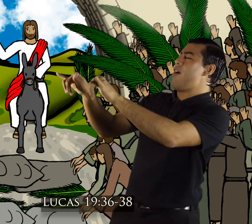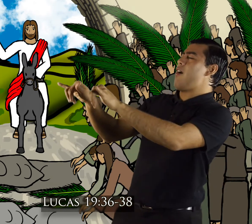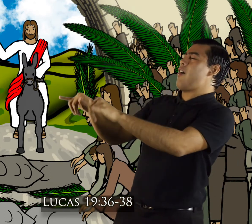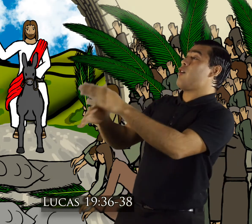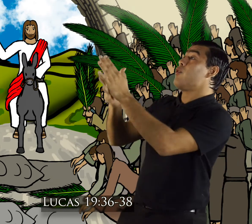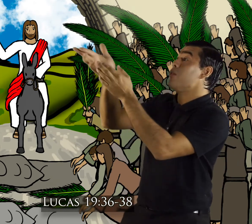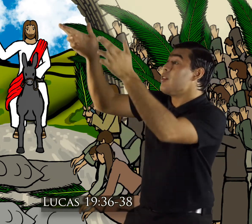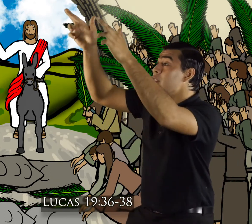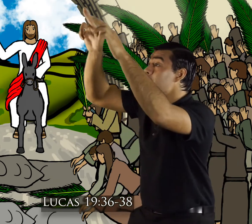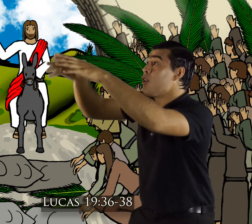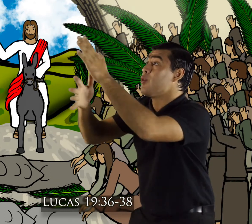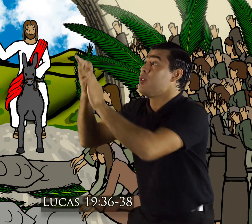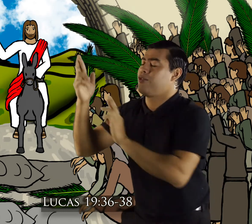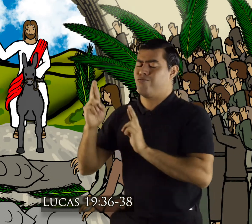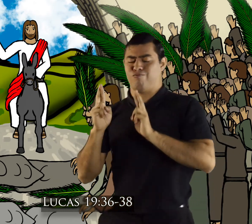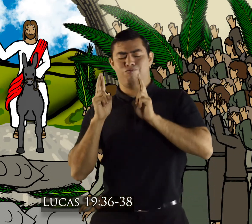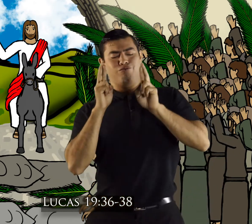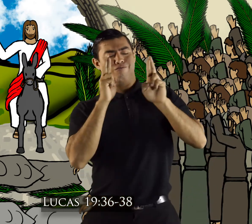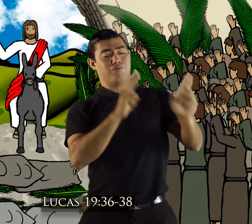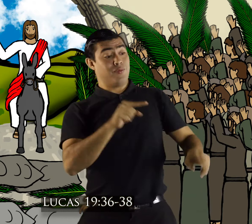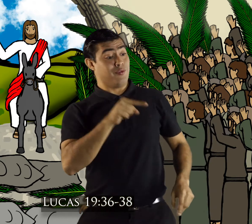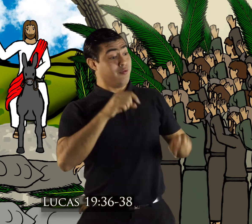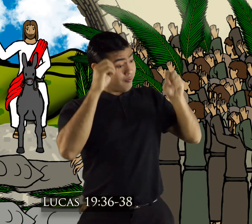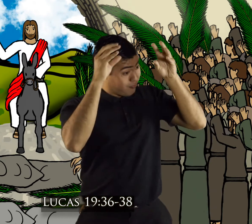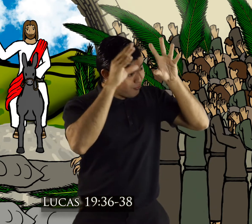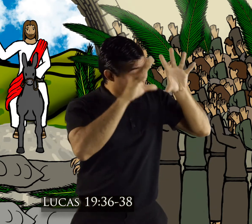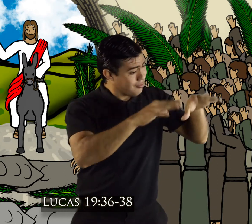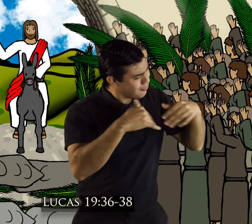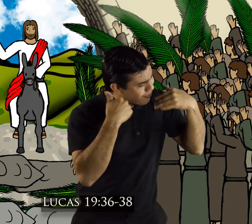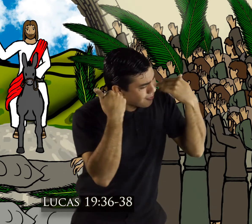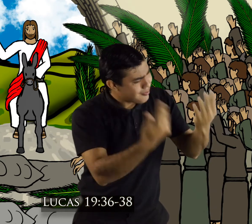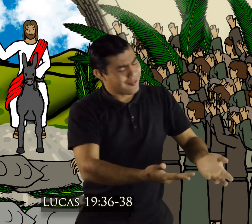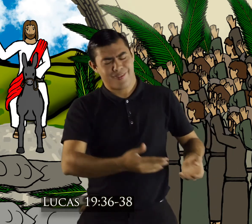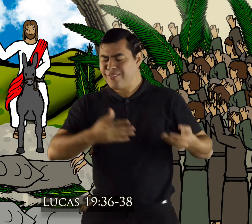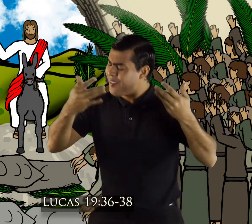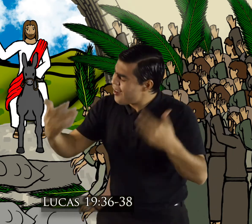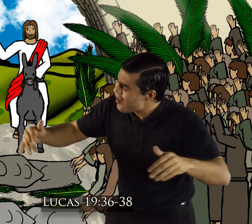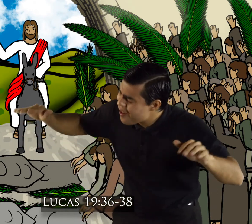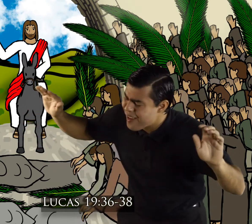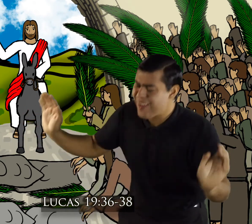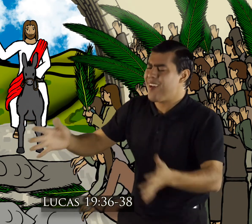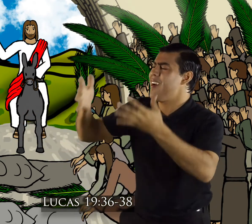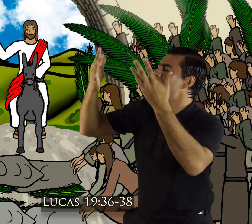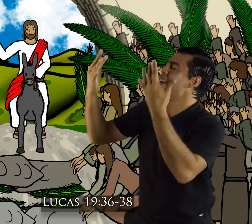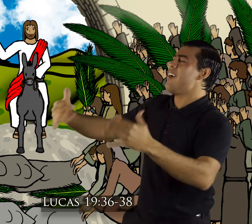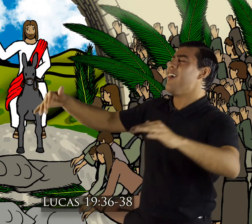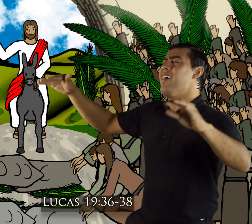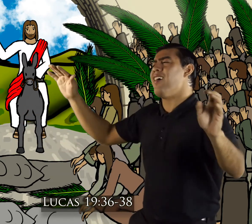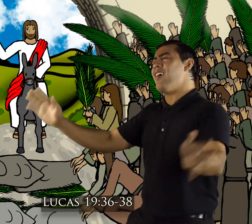cielo. Tú eres Rey, eres el representante de Dios y Él te ha dado su bendición.